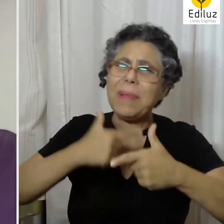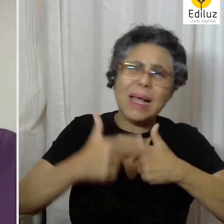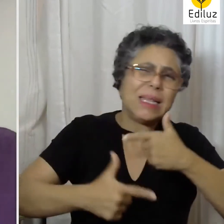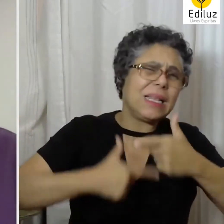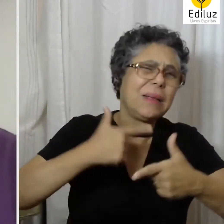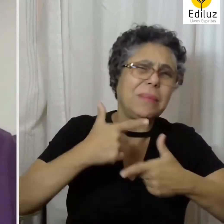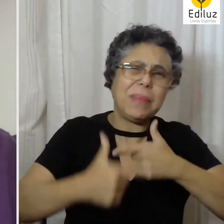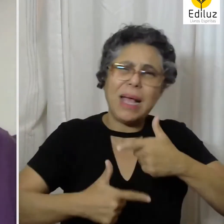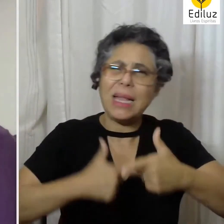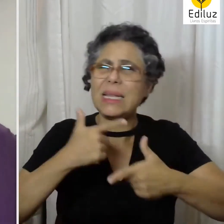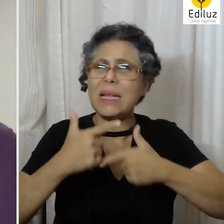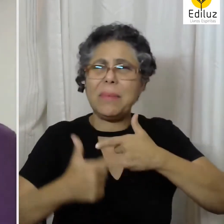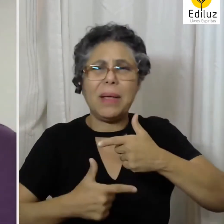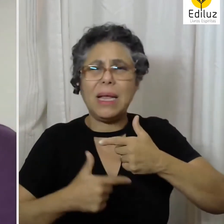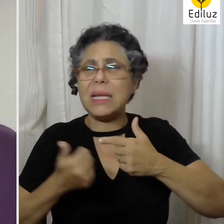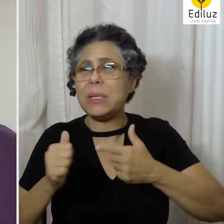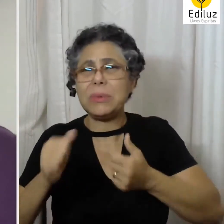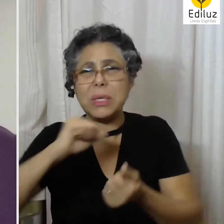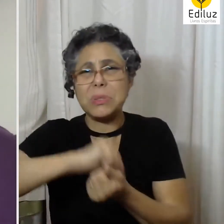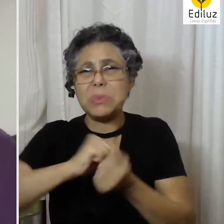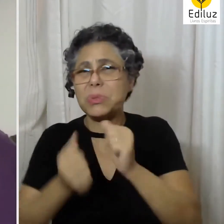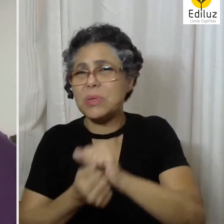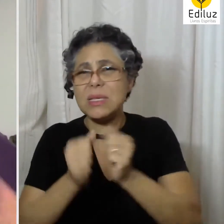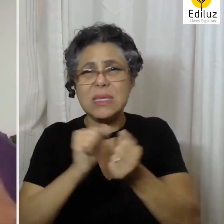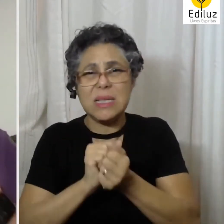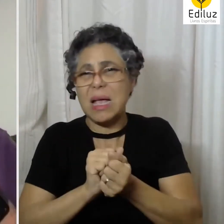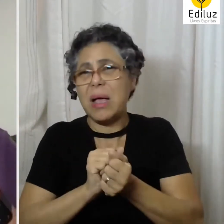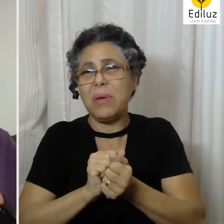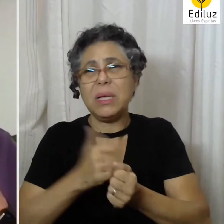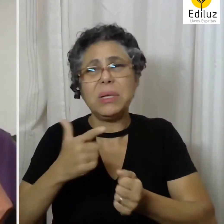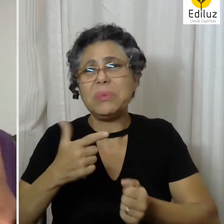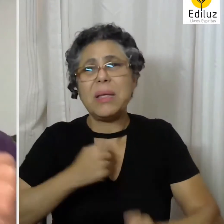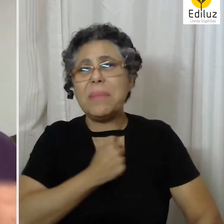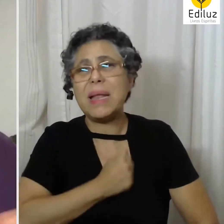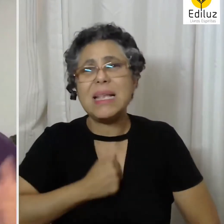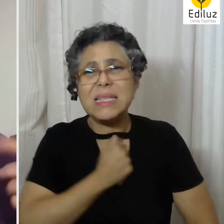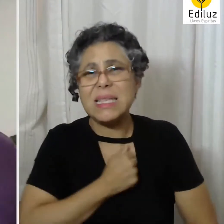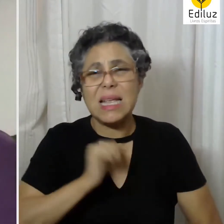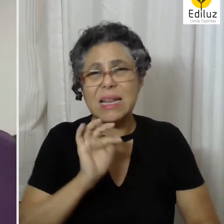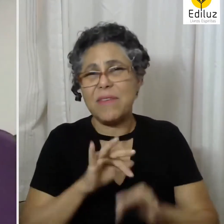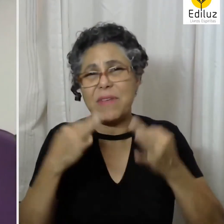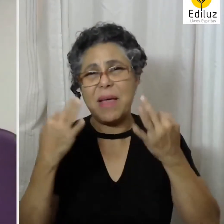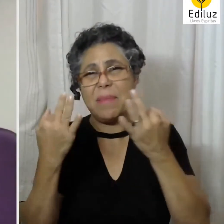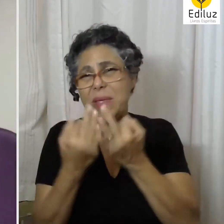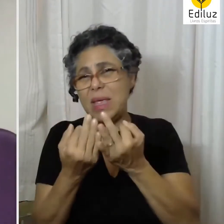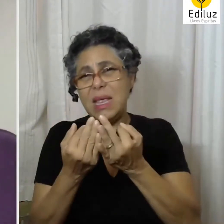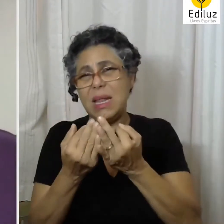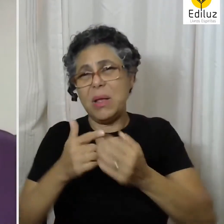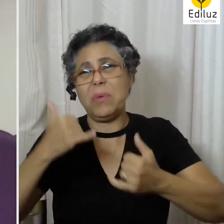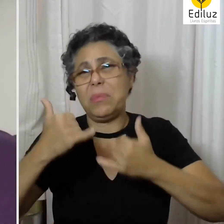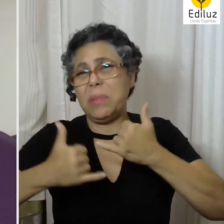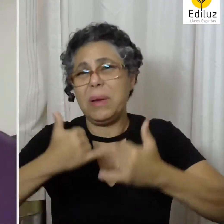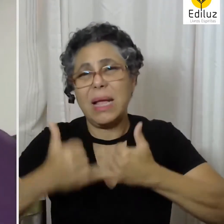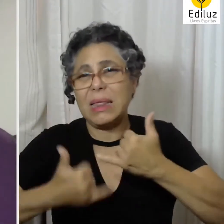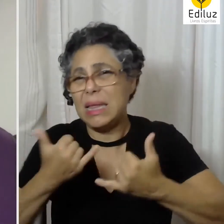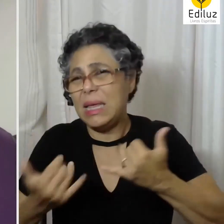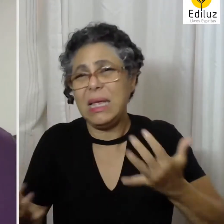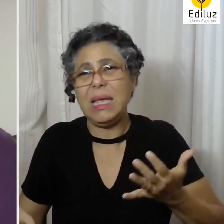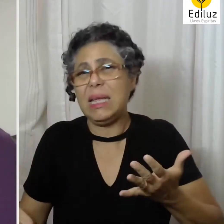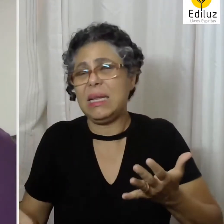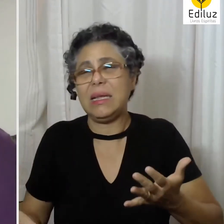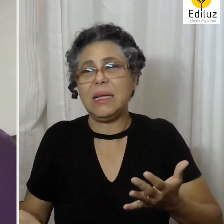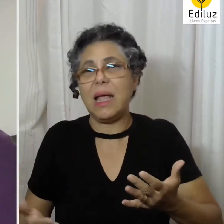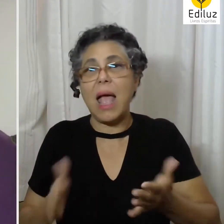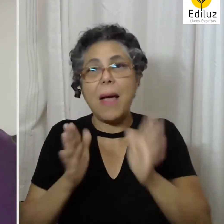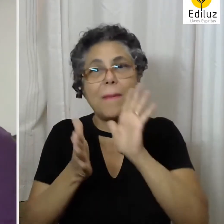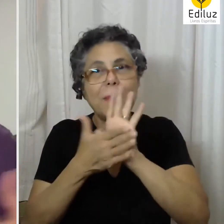achando insubstituíveis, que não encontram prazer na família, ou no lazer, ou no nada fazer. A proposta